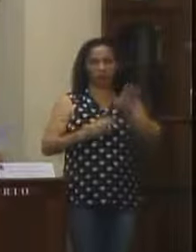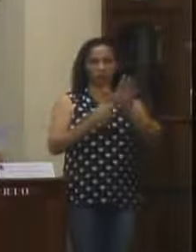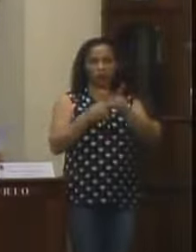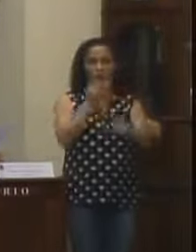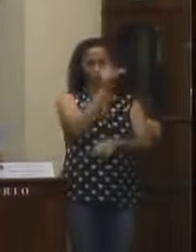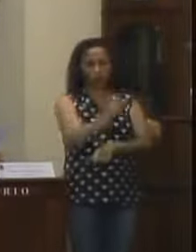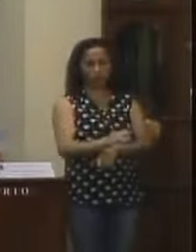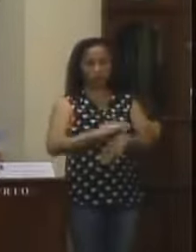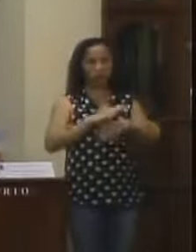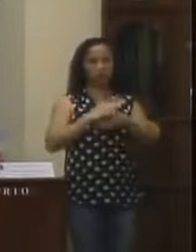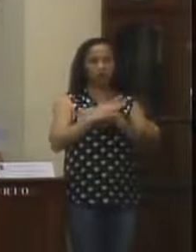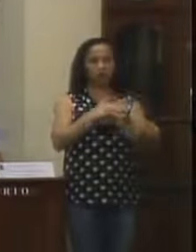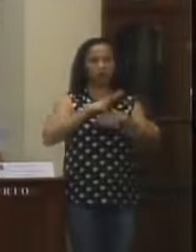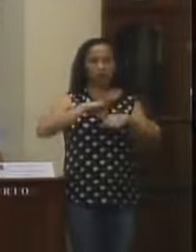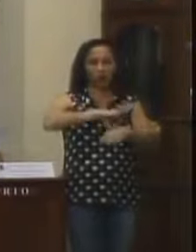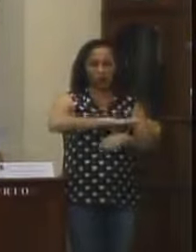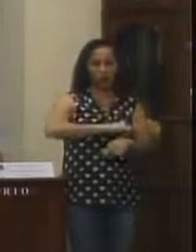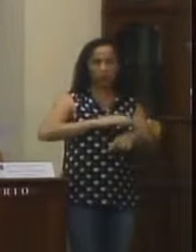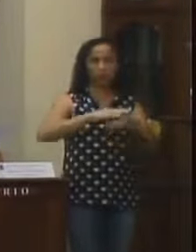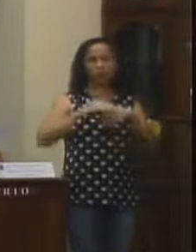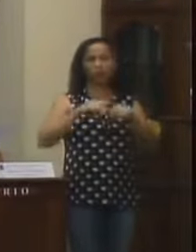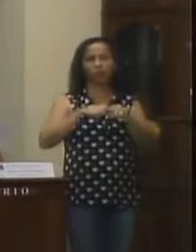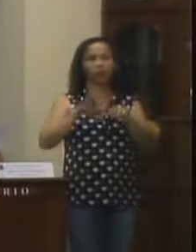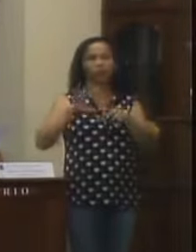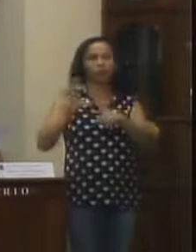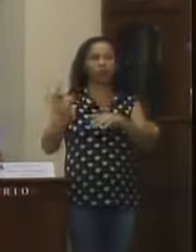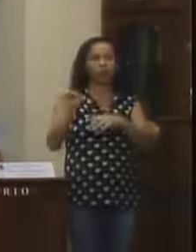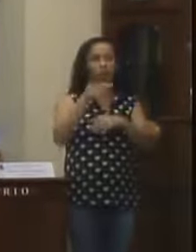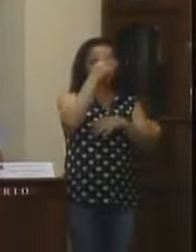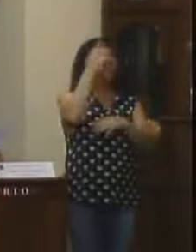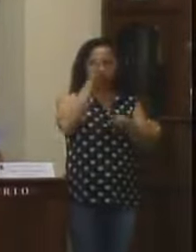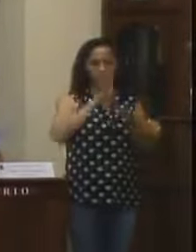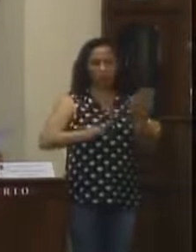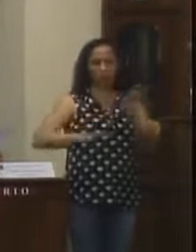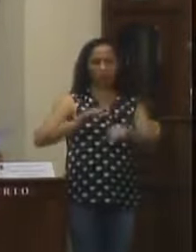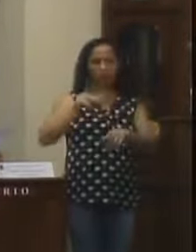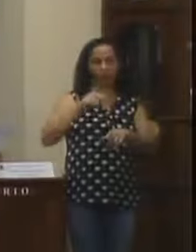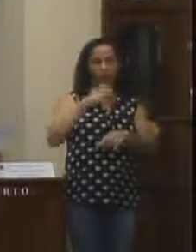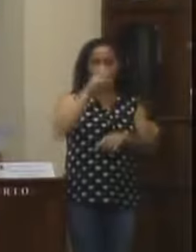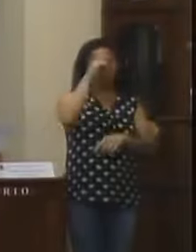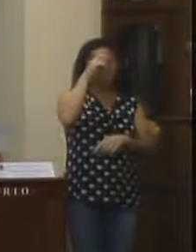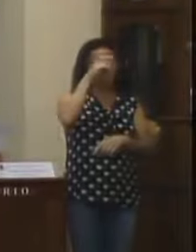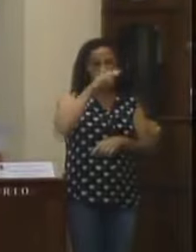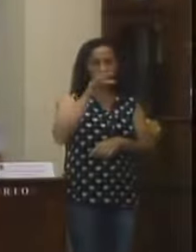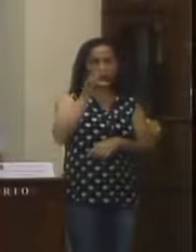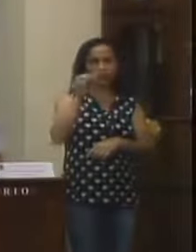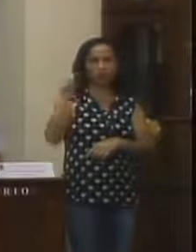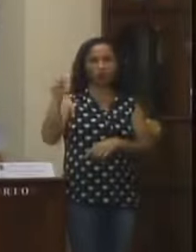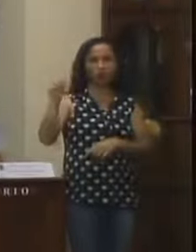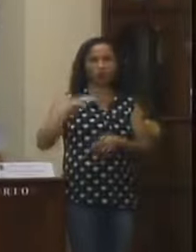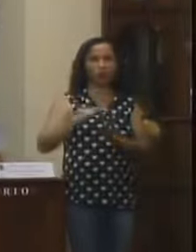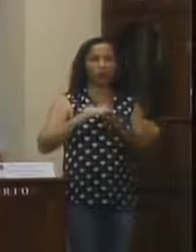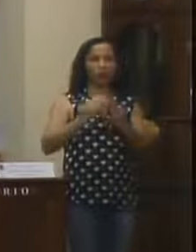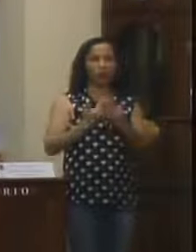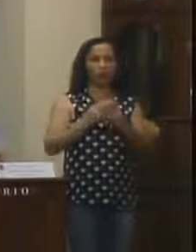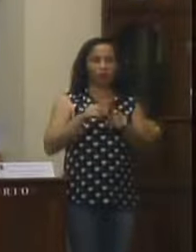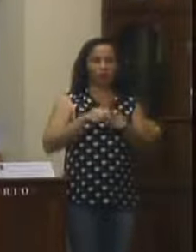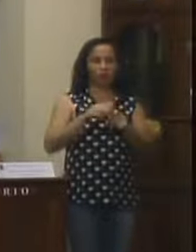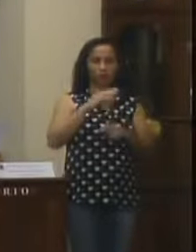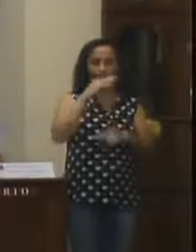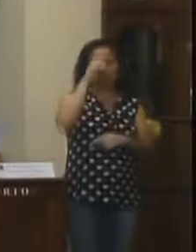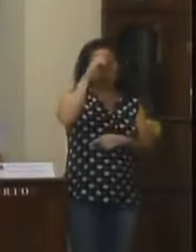carinho e respeito por cada paciente que passou por seus cuidados durante o tempo que trabalhou no Hospital Luiz José de Anúzio, Hospital Escola, e no Hospital da Unimed de